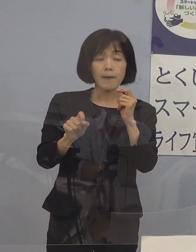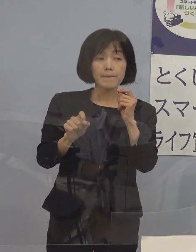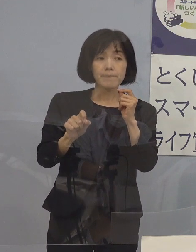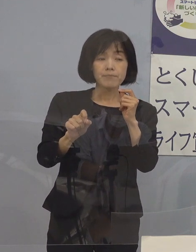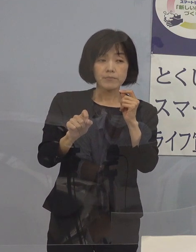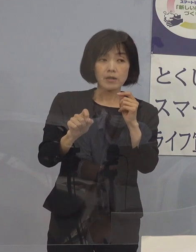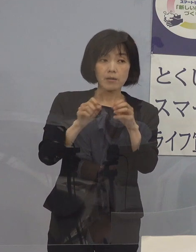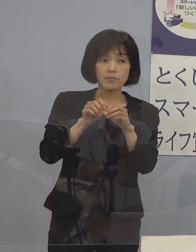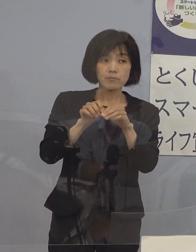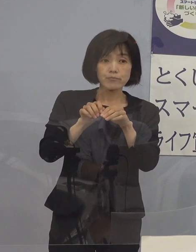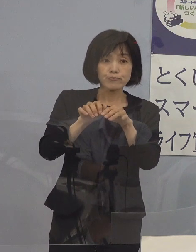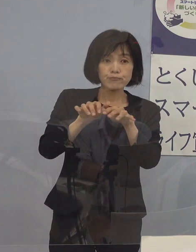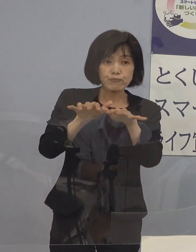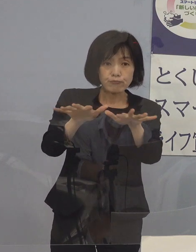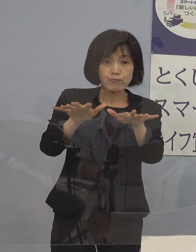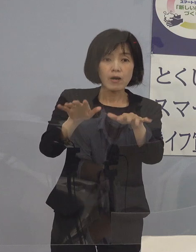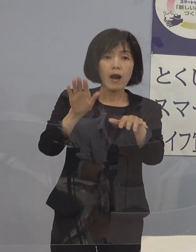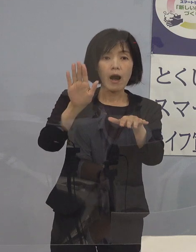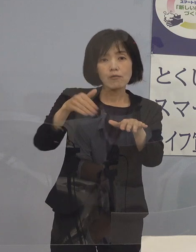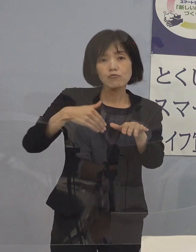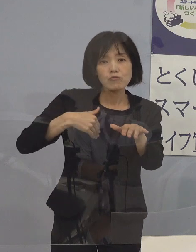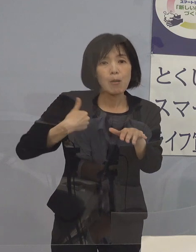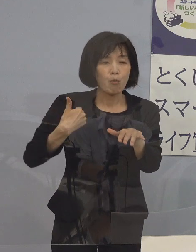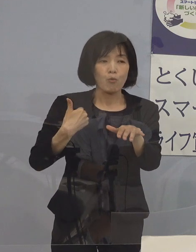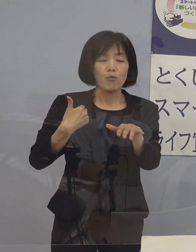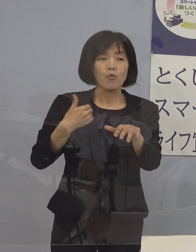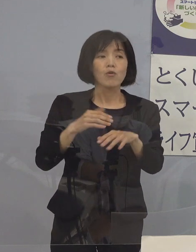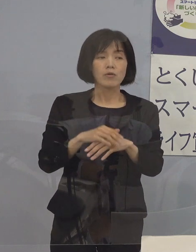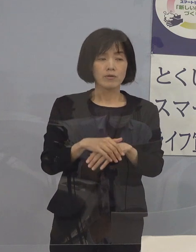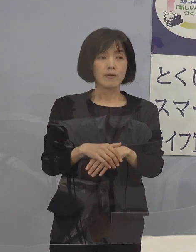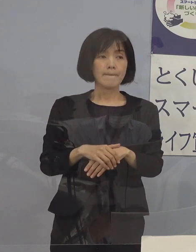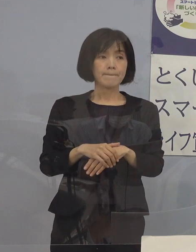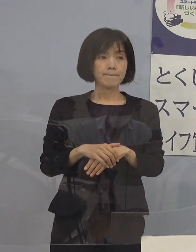起こるということもあり得るということであります。